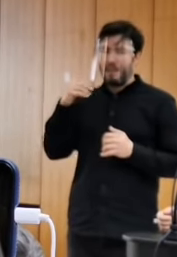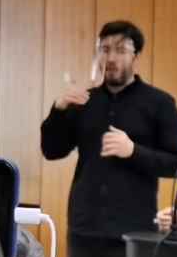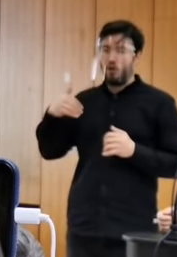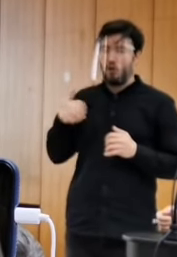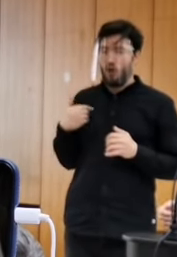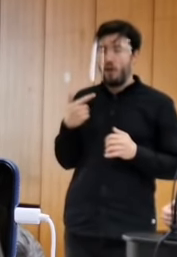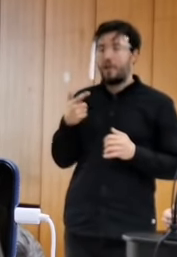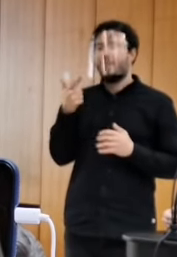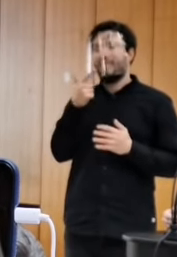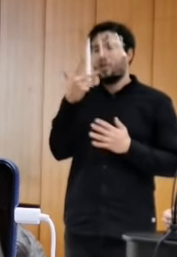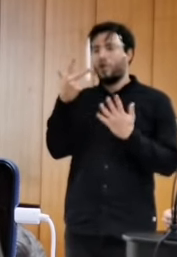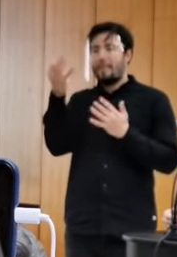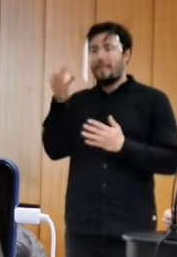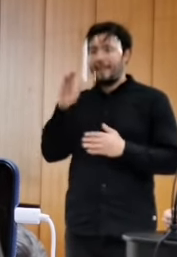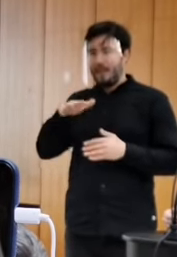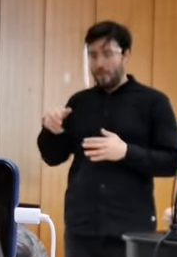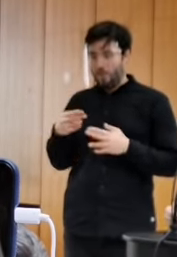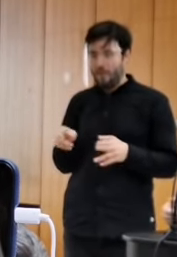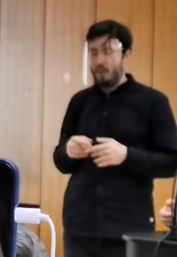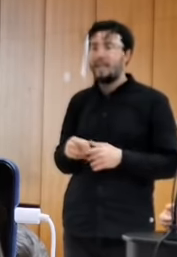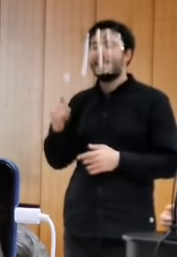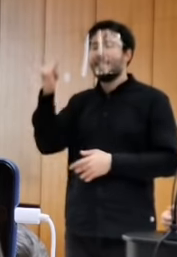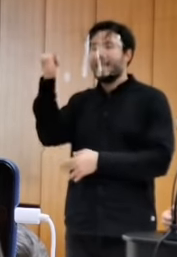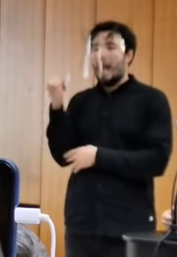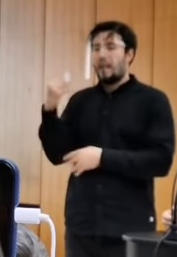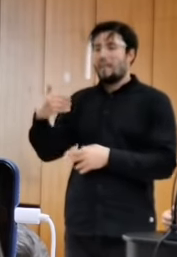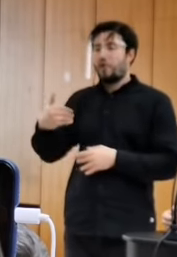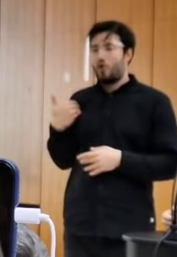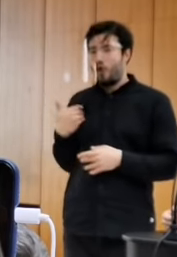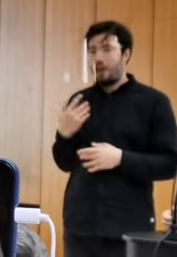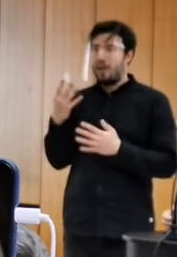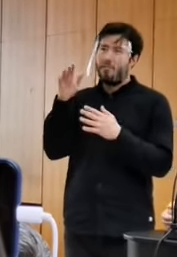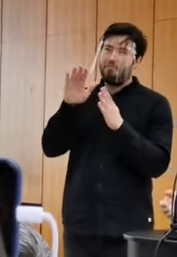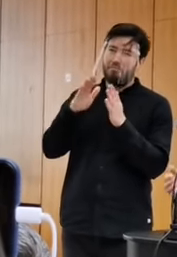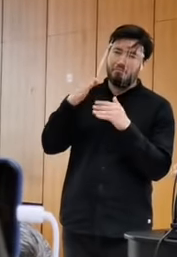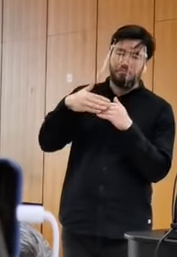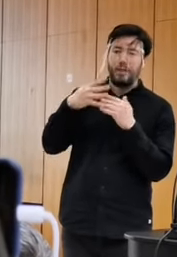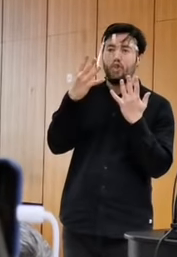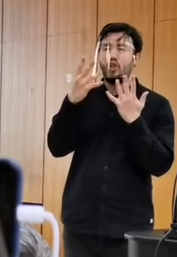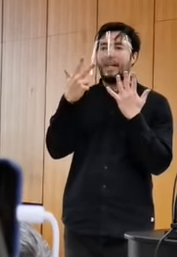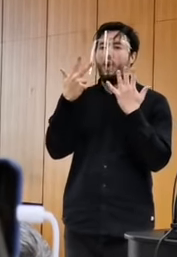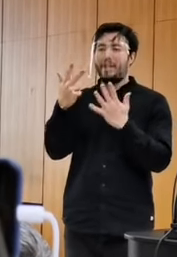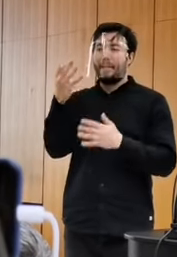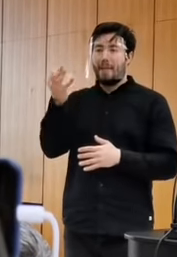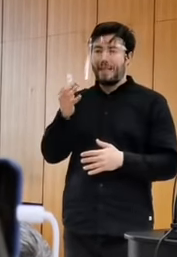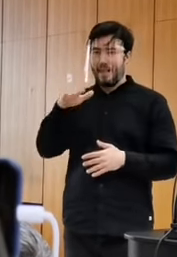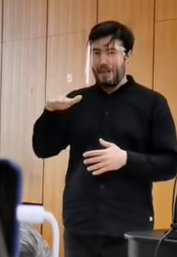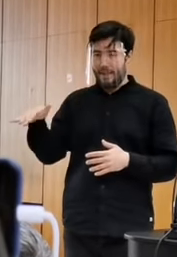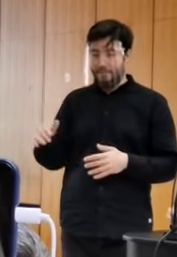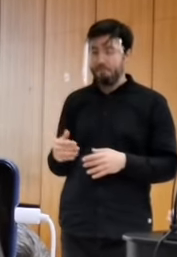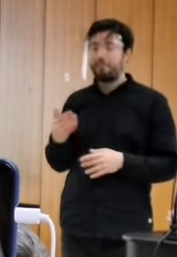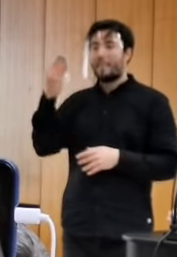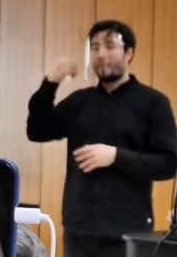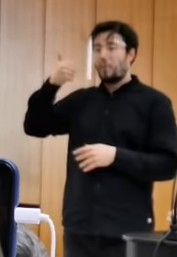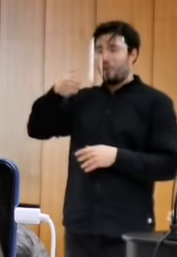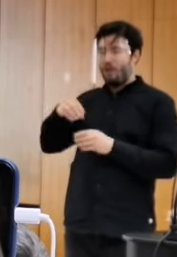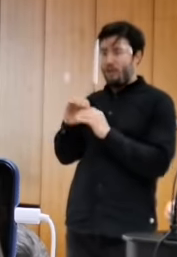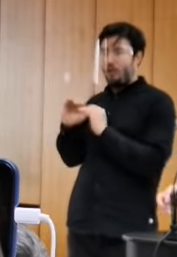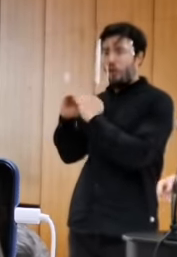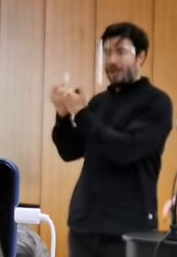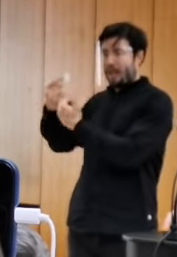Čo sa týka základných škôl prvého stupňa máme asi 48% detí. A ja som aj minulý týždeň v rámci konzília aj na vláde